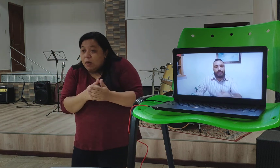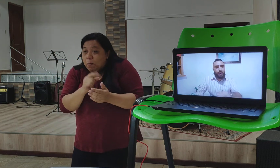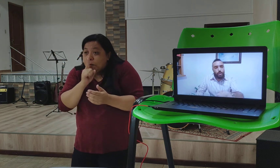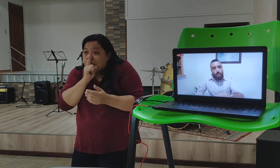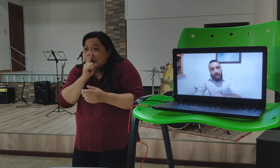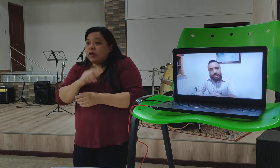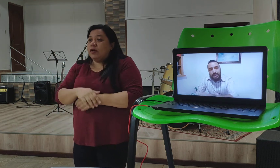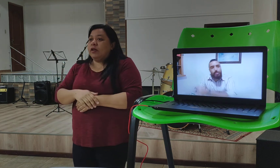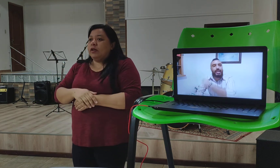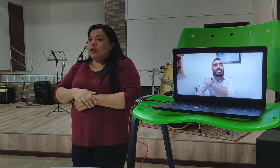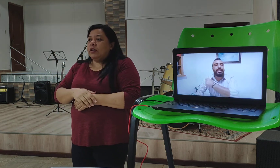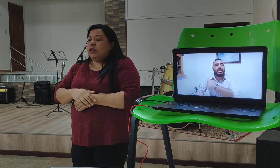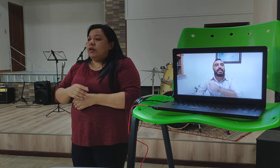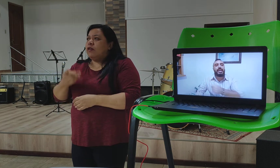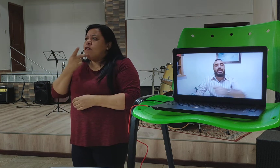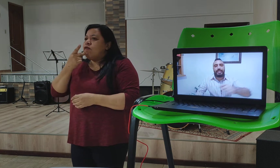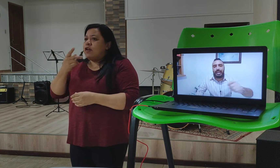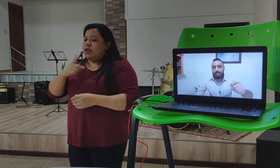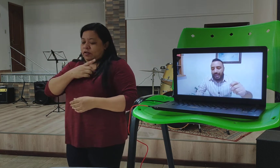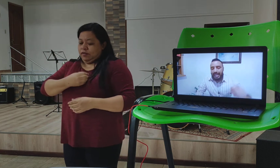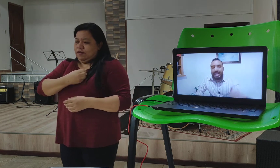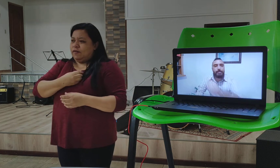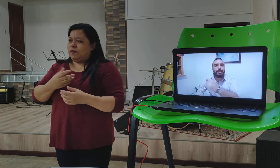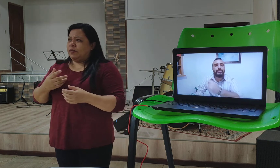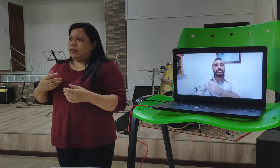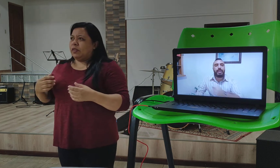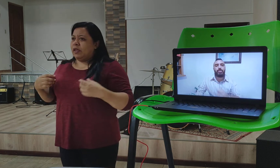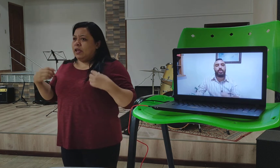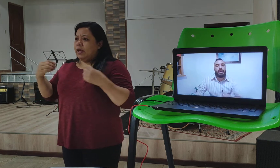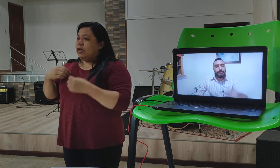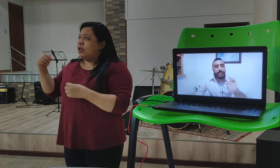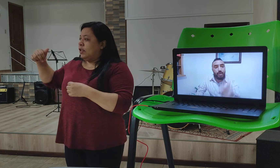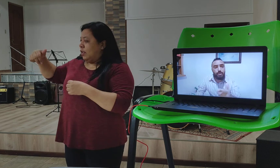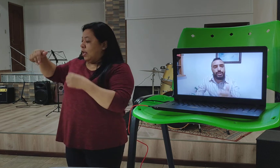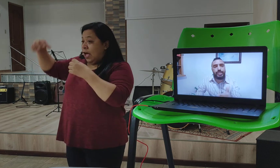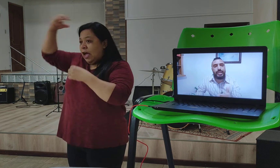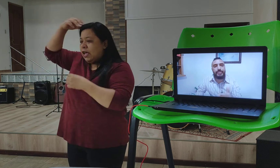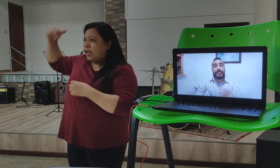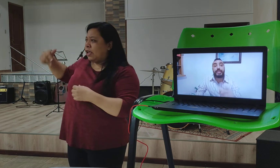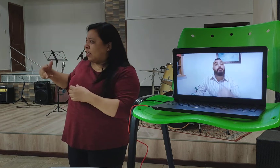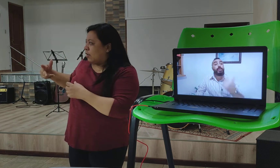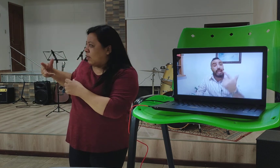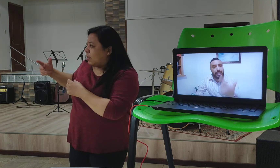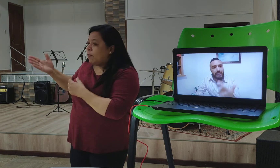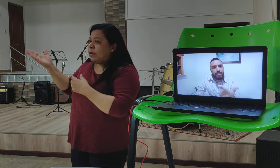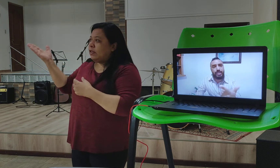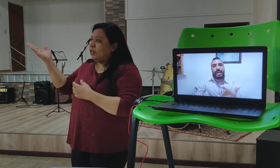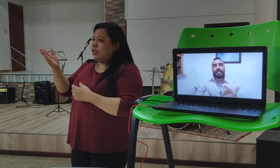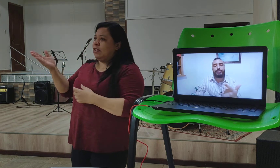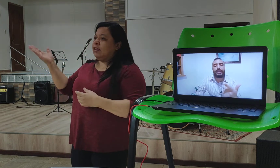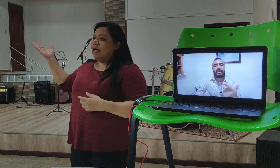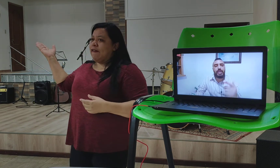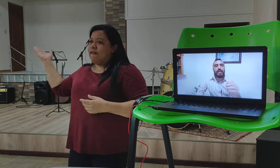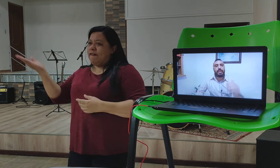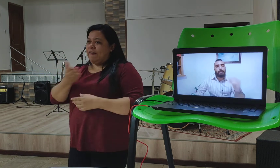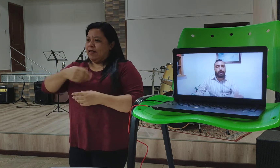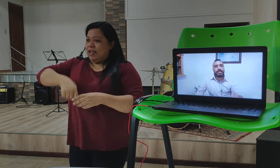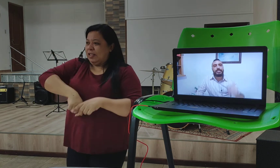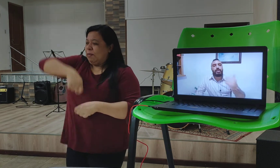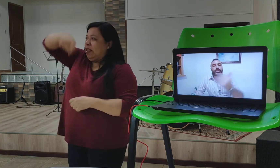e Davi corta uma tira da capa de Saul, não o tira a vida, poderia tirar-lhe a